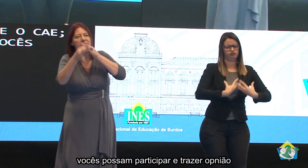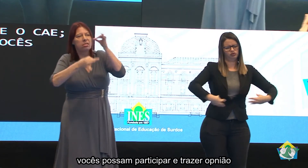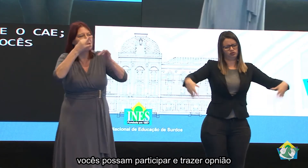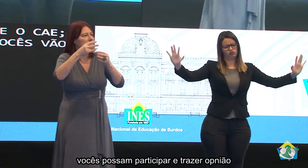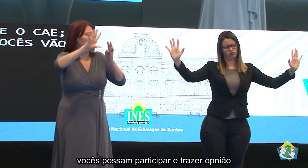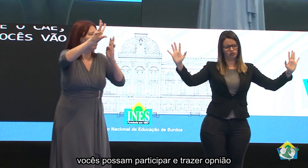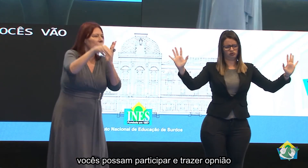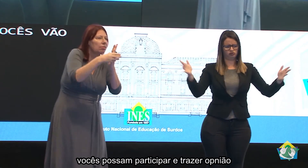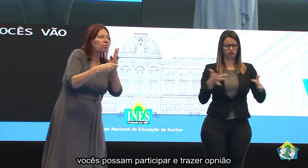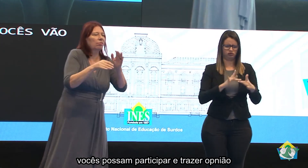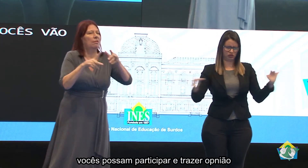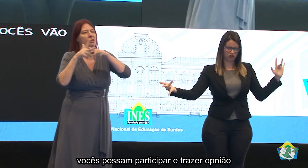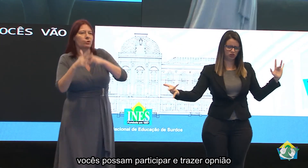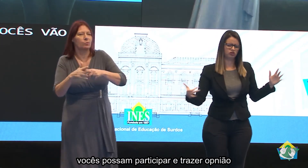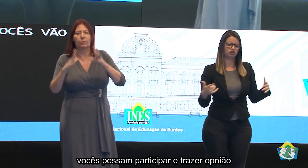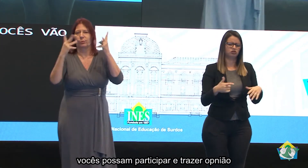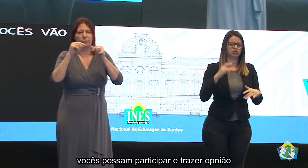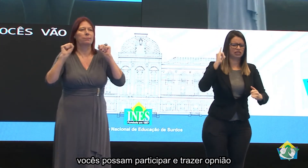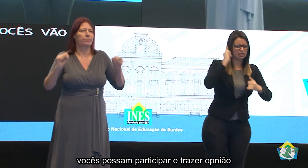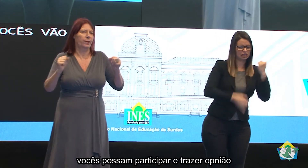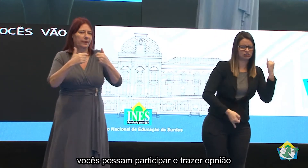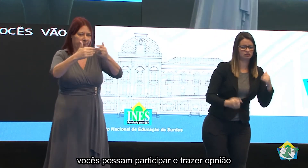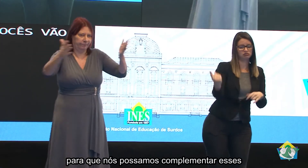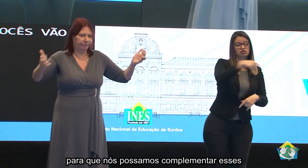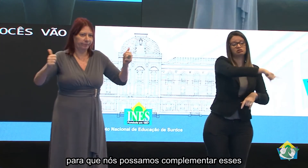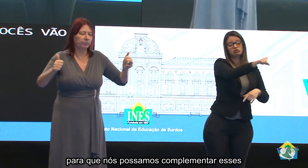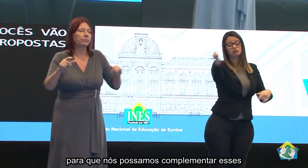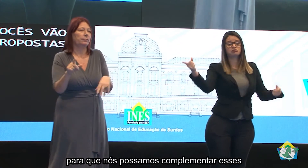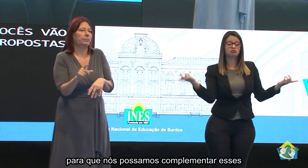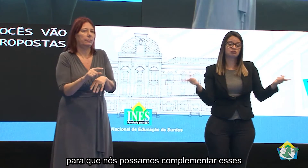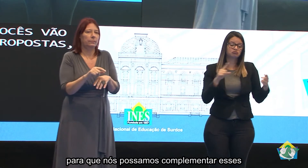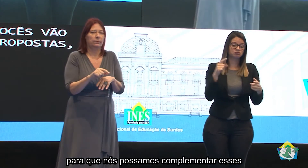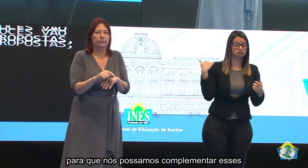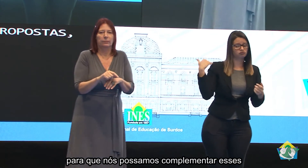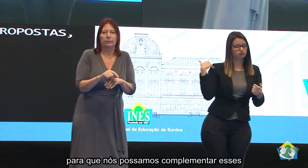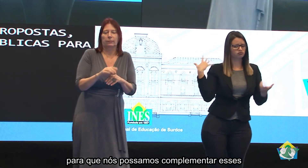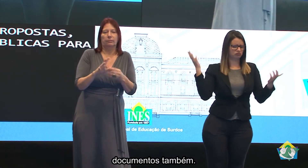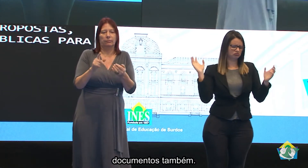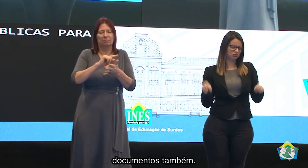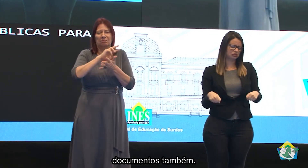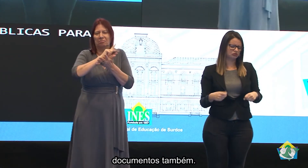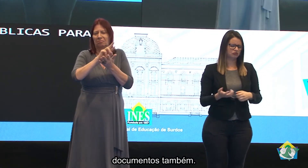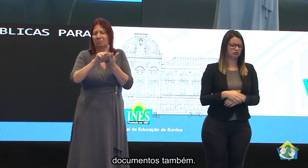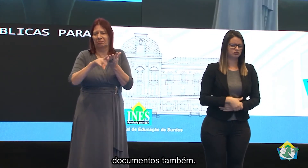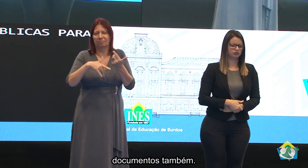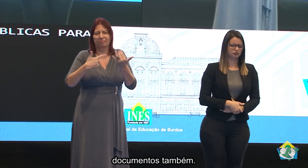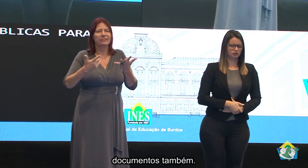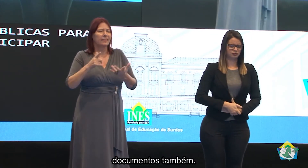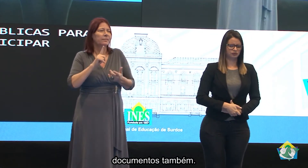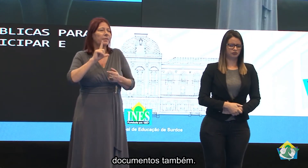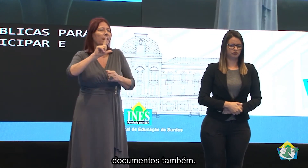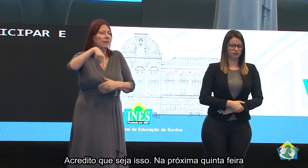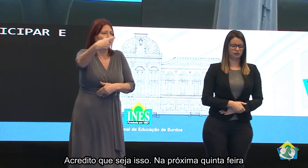que vocês possam participar e trazer opinião, para que nós possamos complementar esses documentos também.